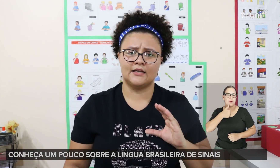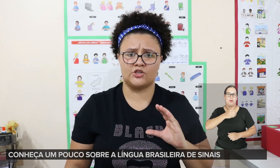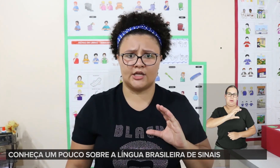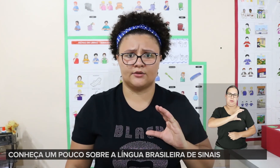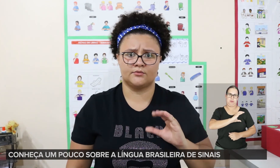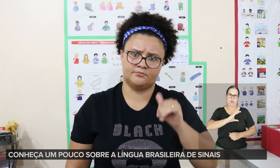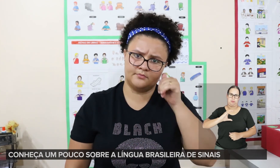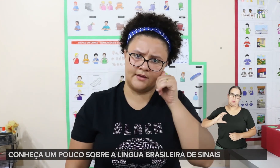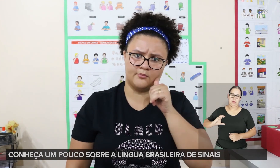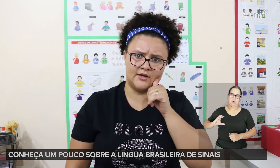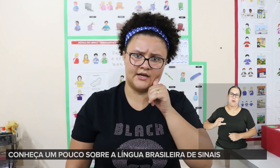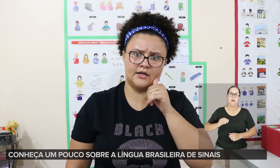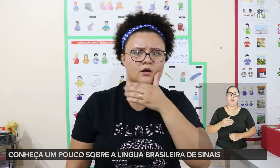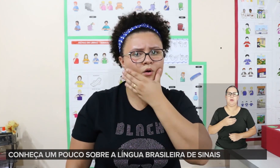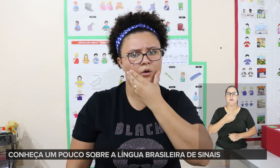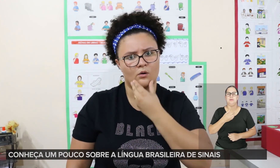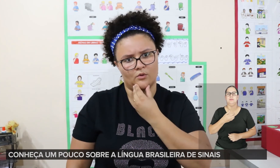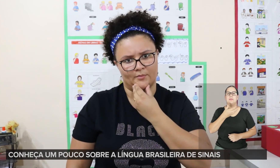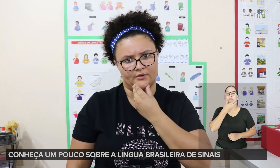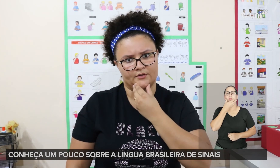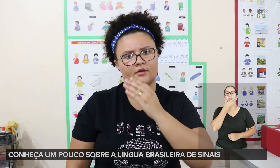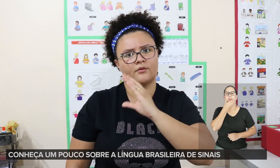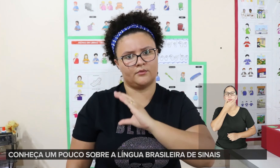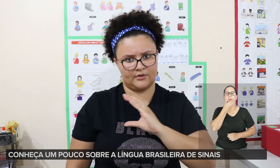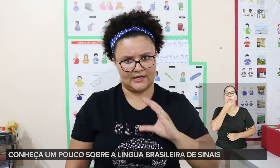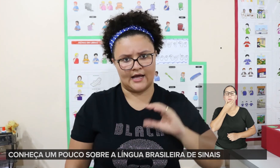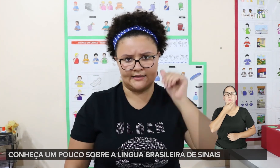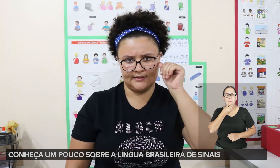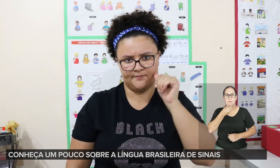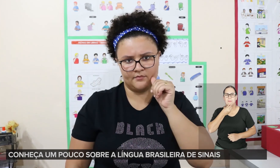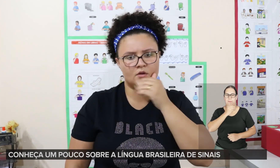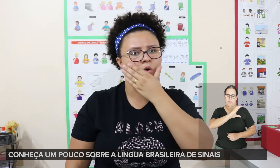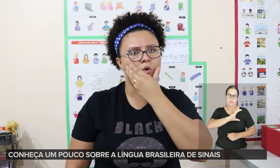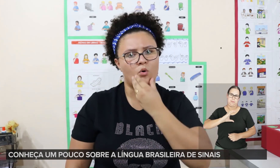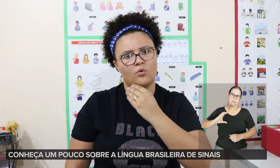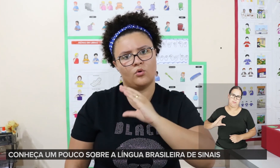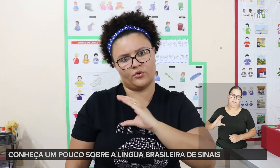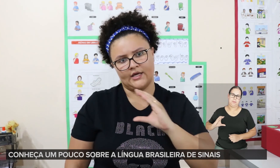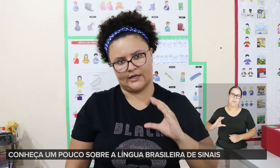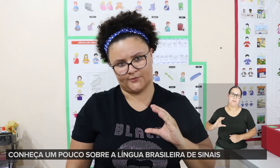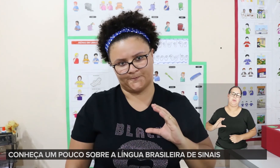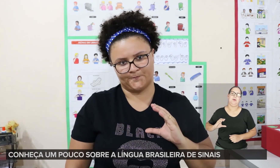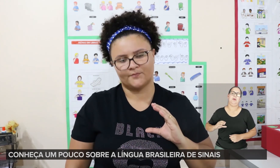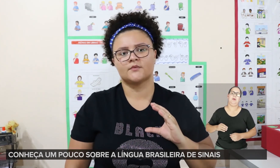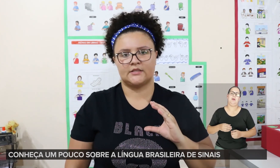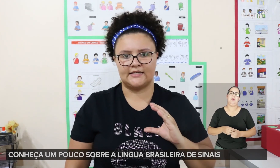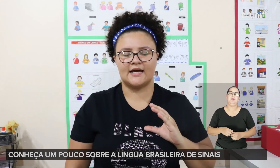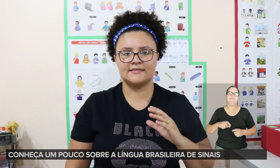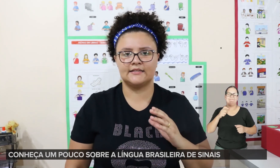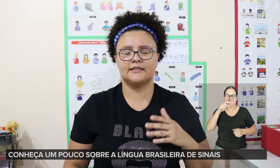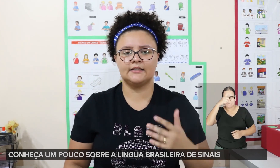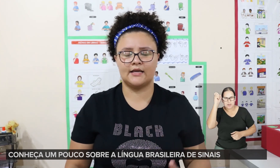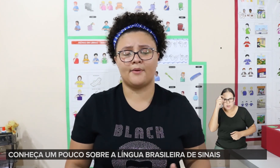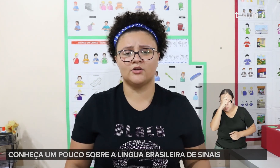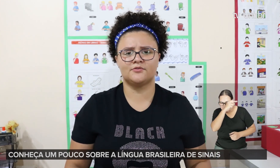expressar gênero? É mulher ou homem? Cunhada ou cunhado.